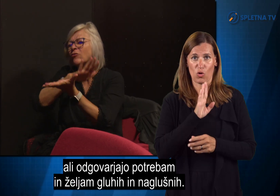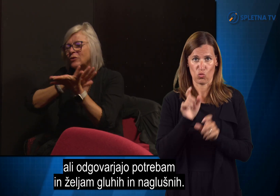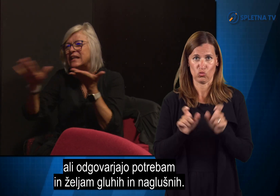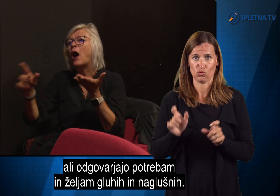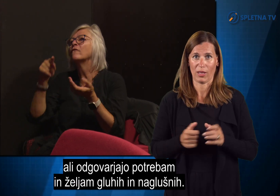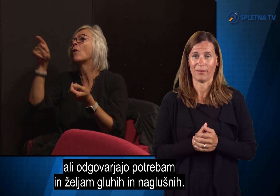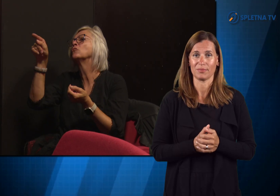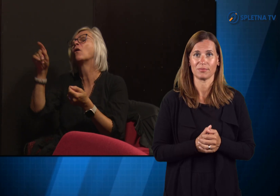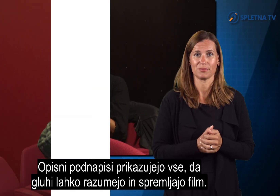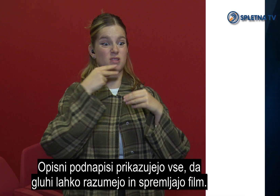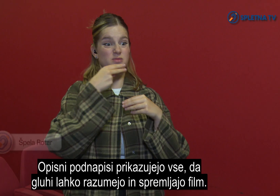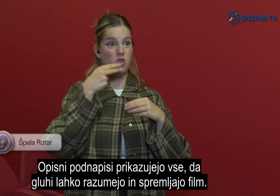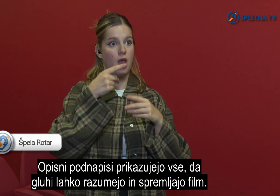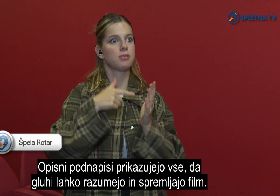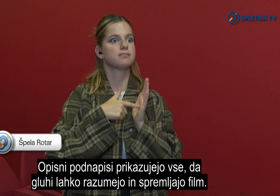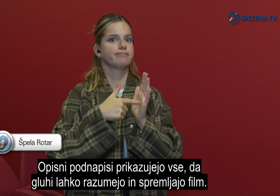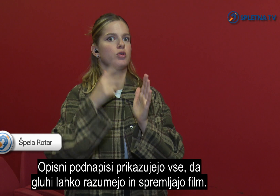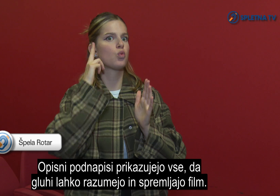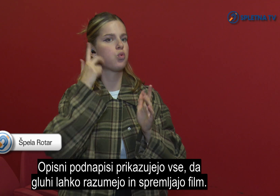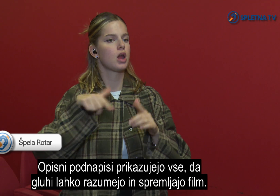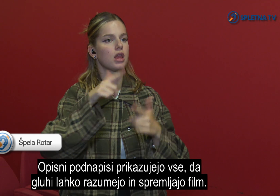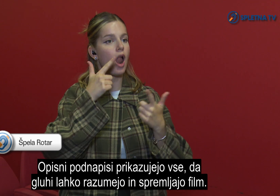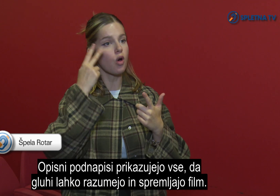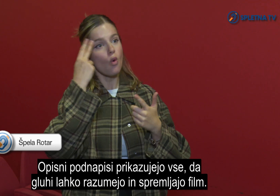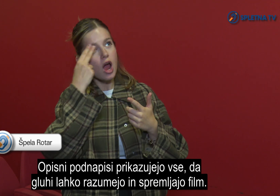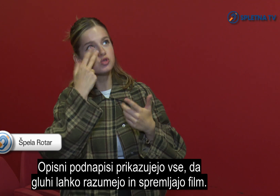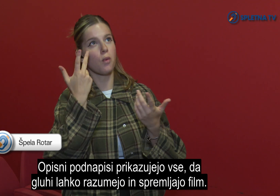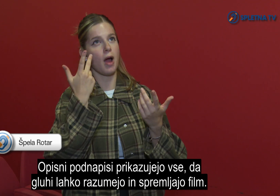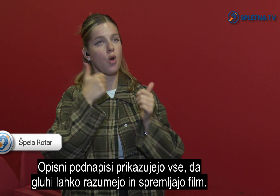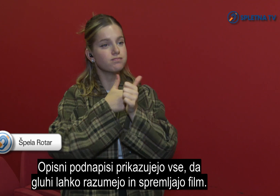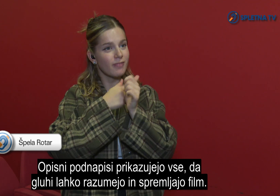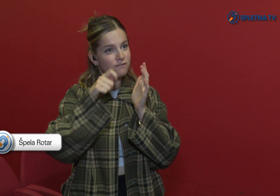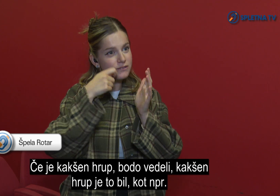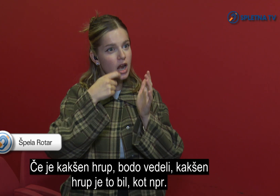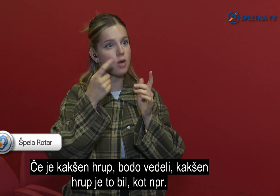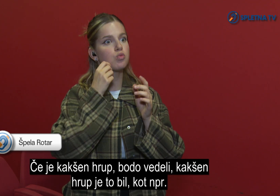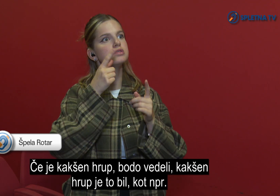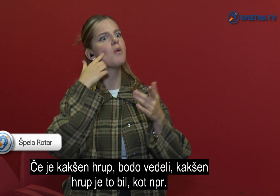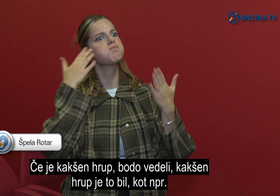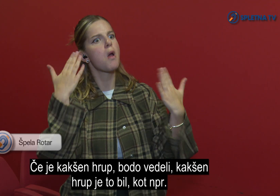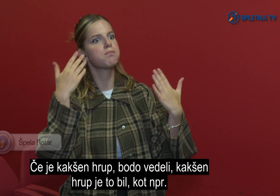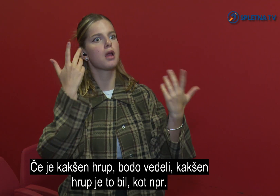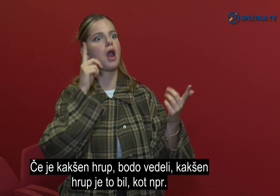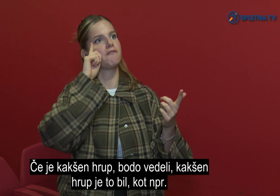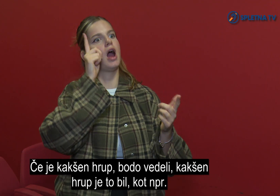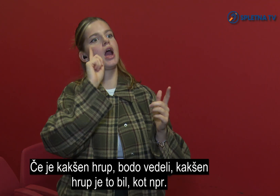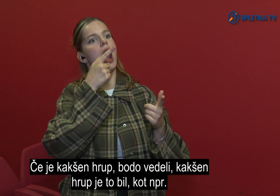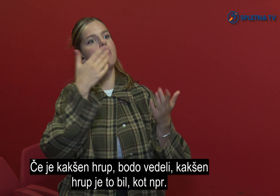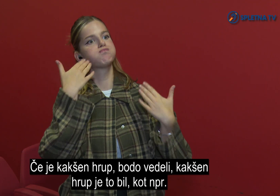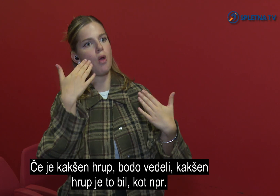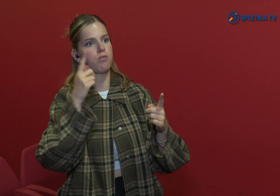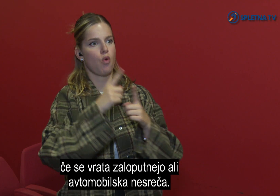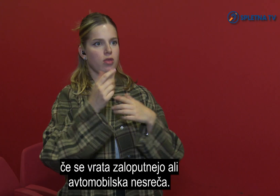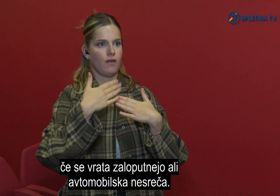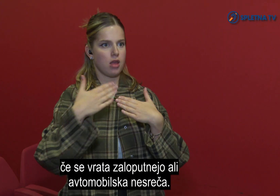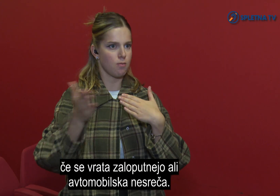naglušnih. Opisni podnapisi prikazujejo vse, da gluhi lahko razumejo in spremljajo film. Če je kakšen hrup, bodo vedeli, kakšen